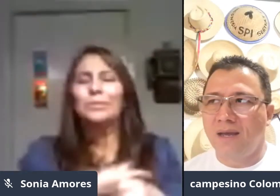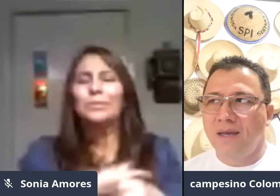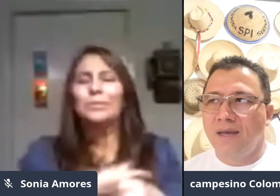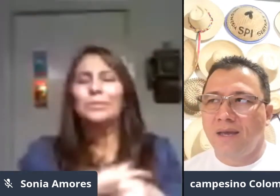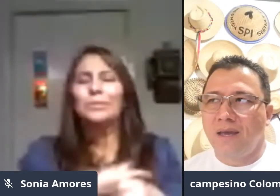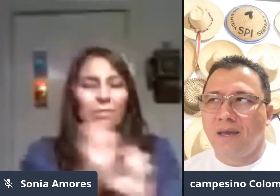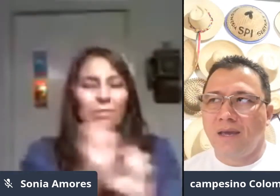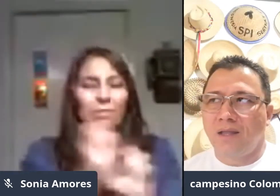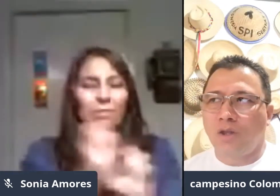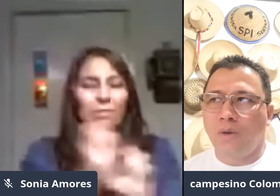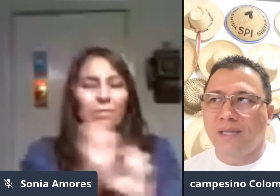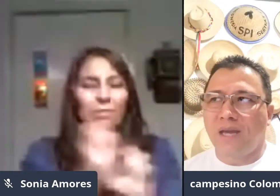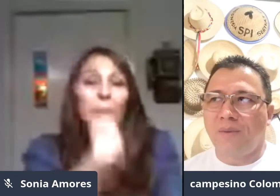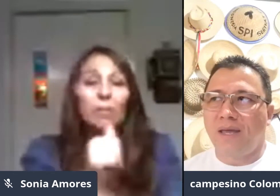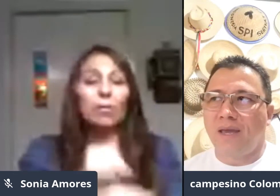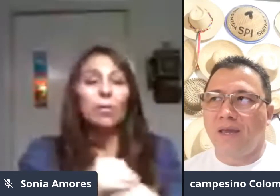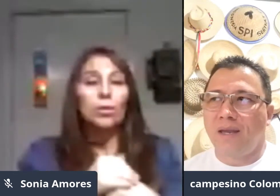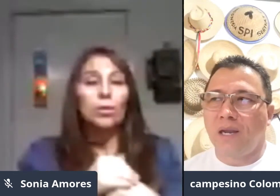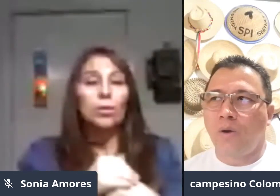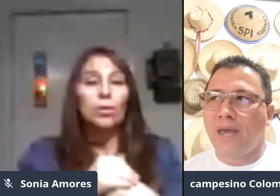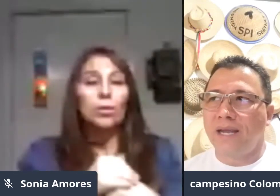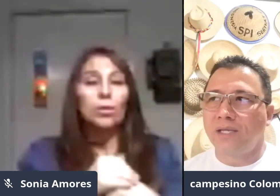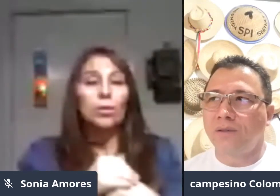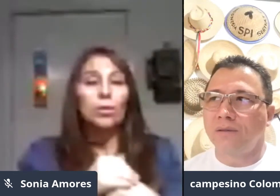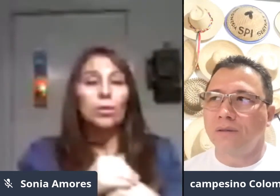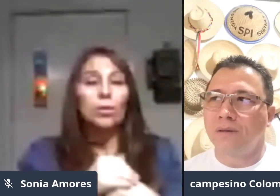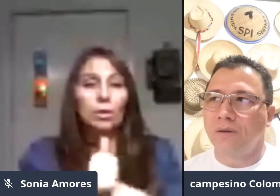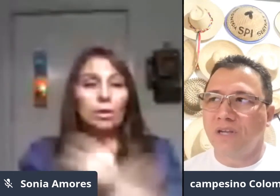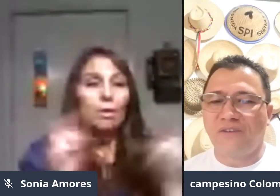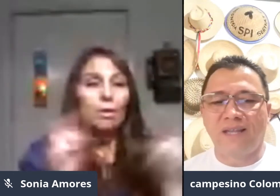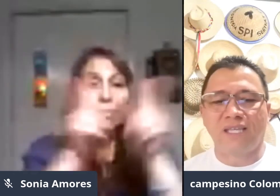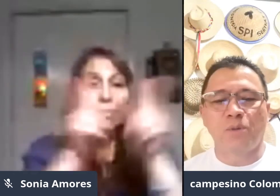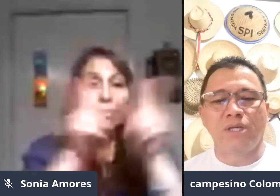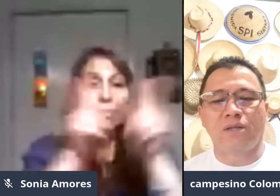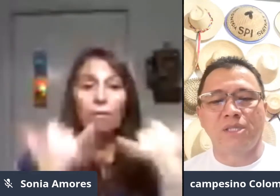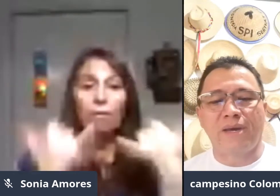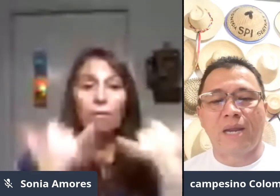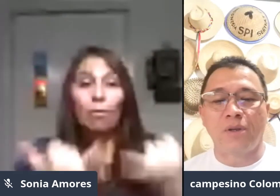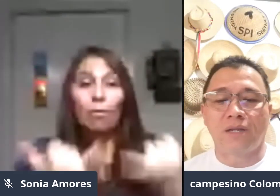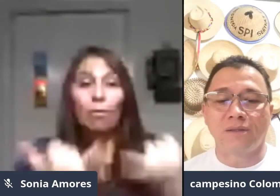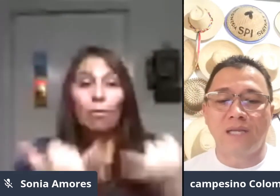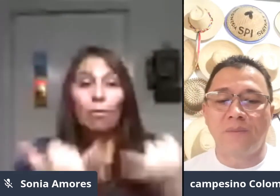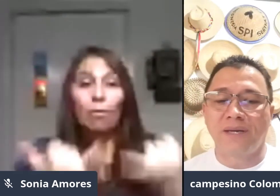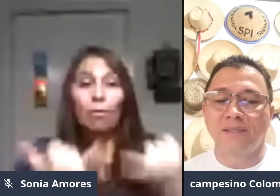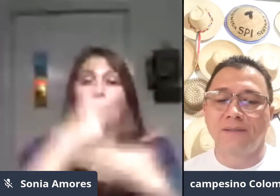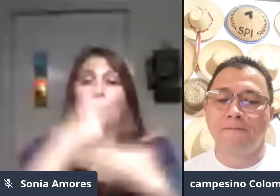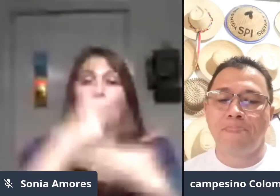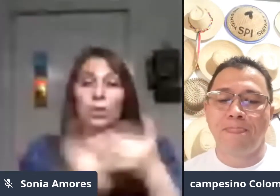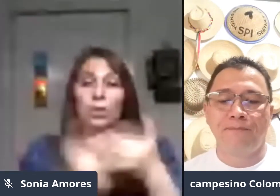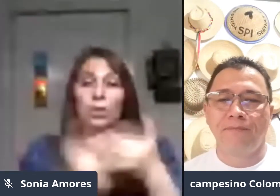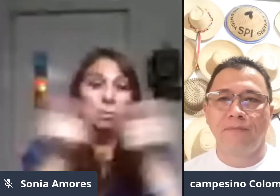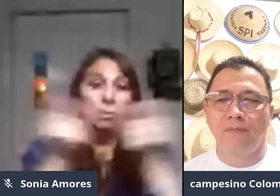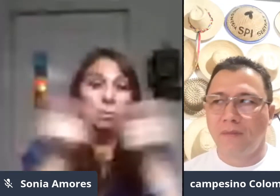profundiza todo el tema de lo que han hecho con diferentes proyectos y megaproyectos en el país.